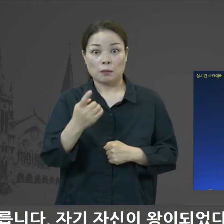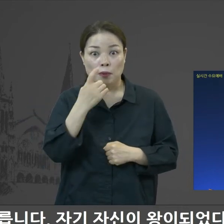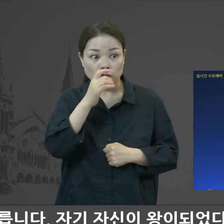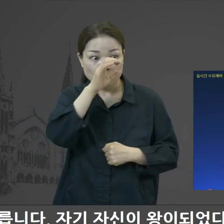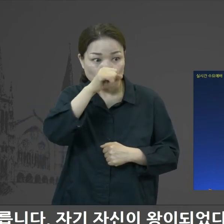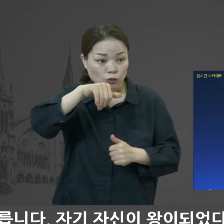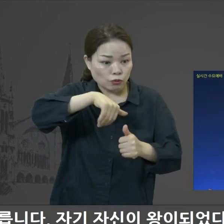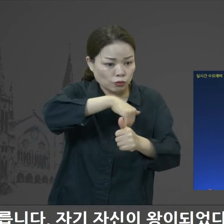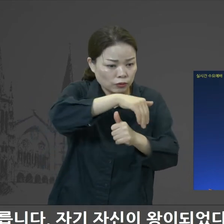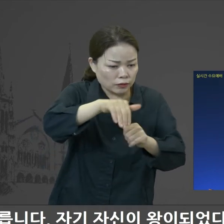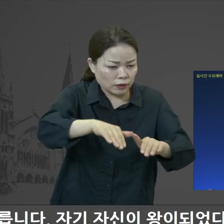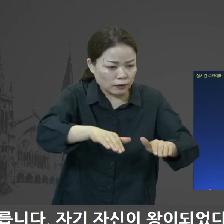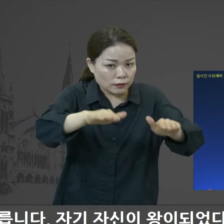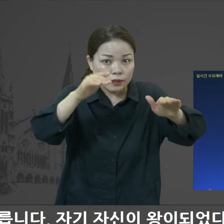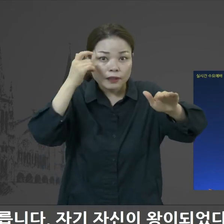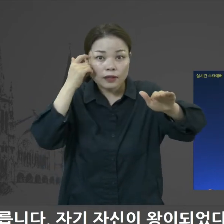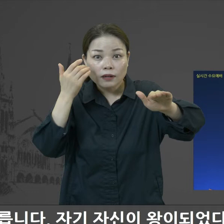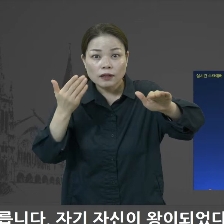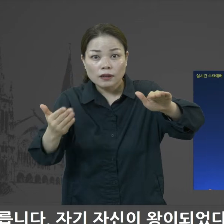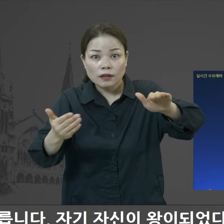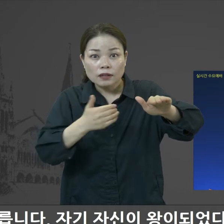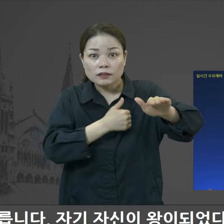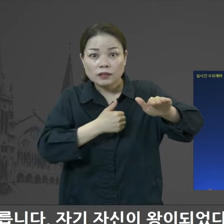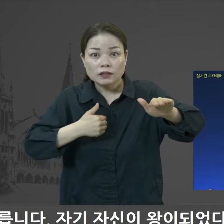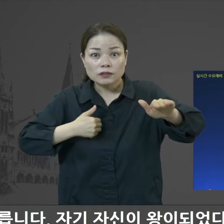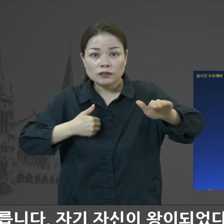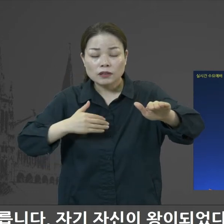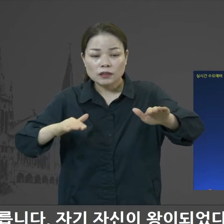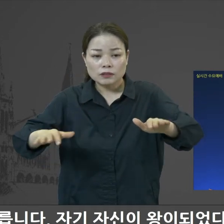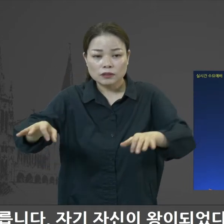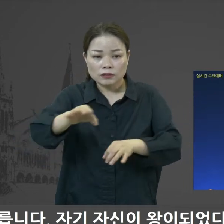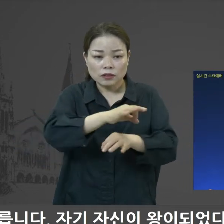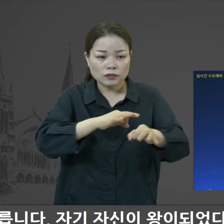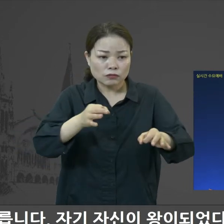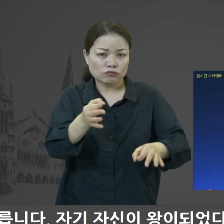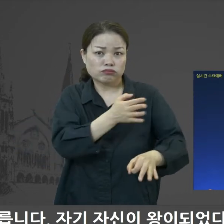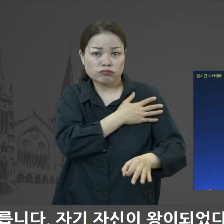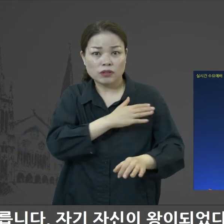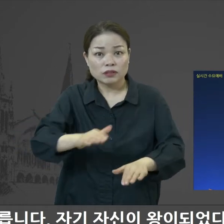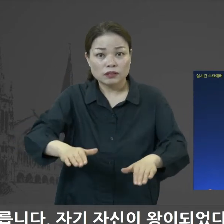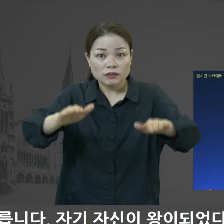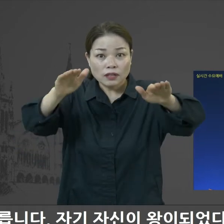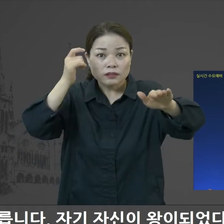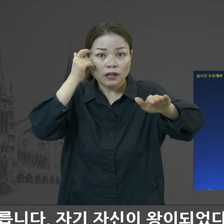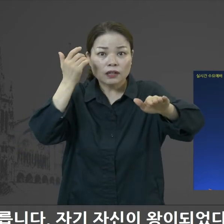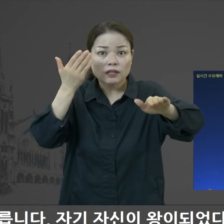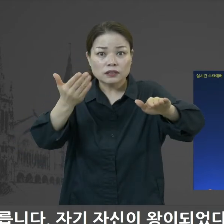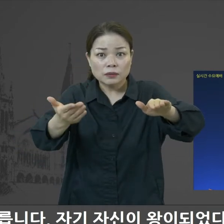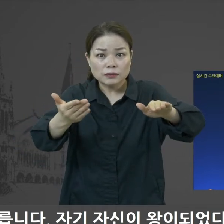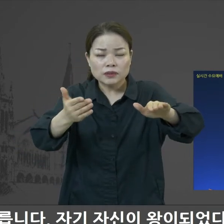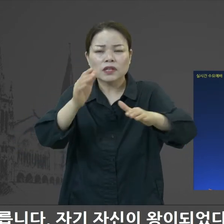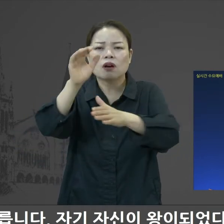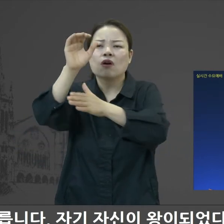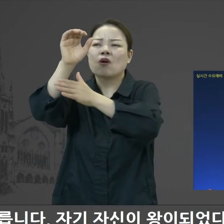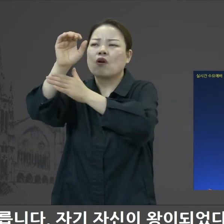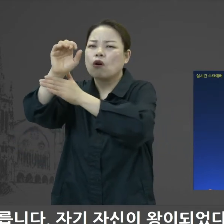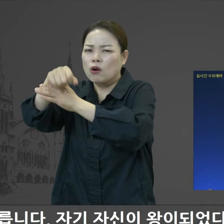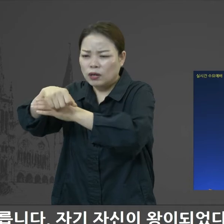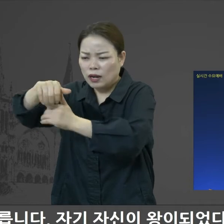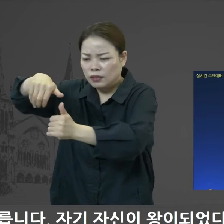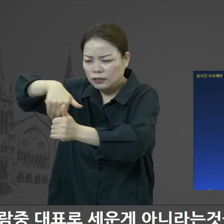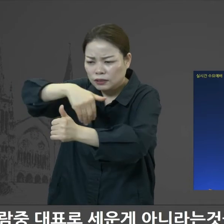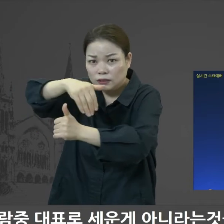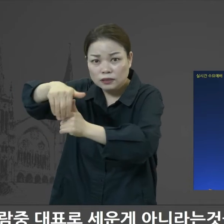좋은 환경에서 자라셨습니까? 넉넉히 자랄 수 있는 환경에서 성장하셨습니까? 그 허락하심, 그